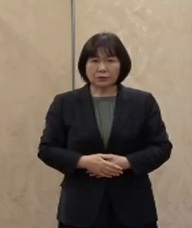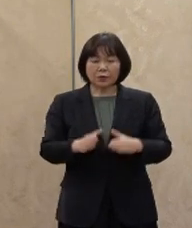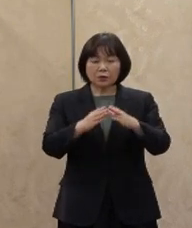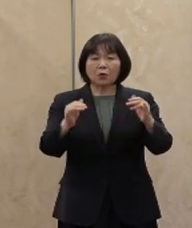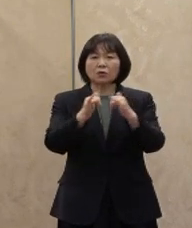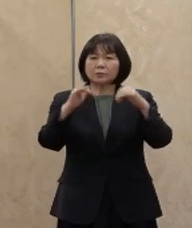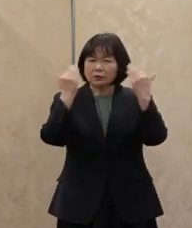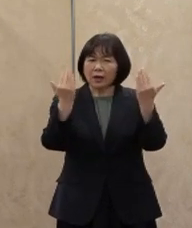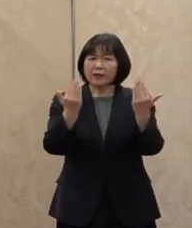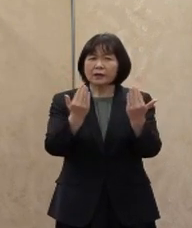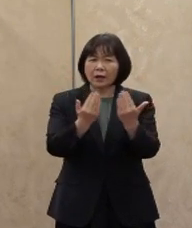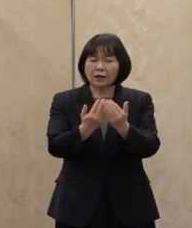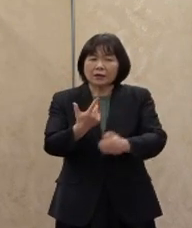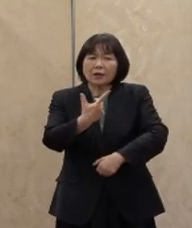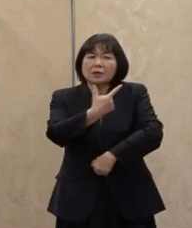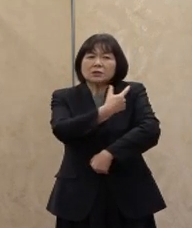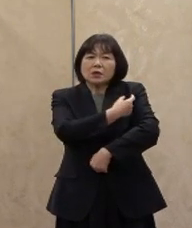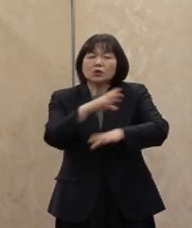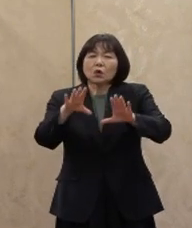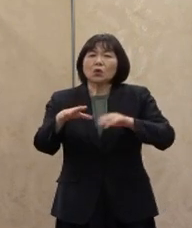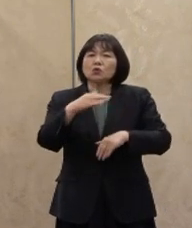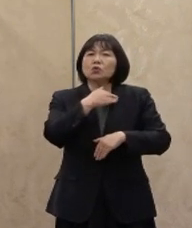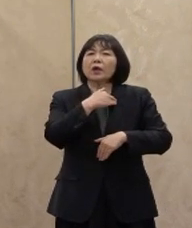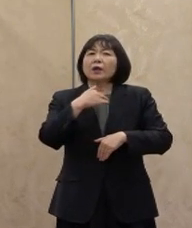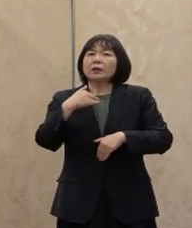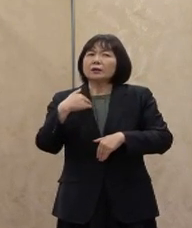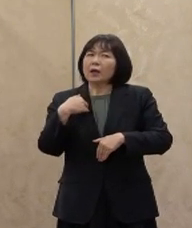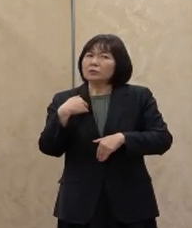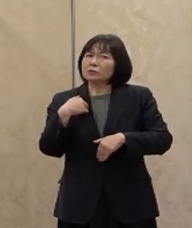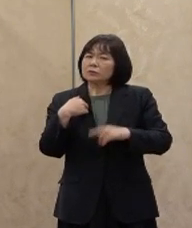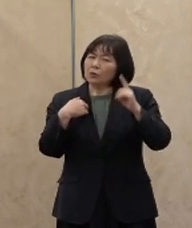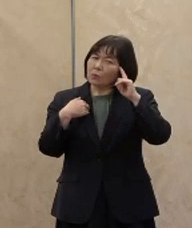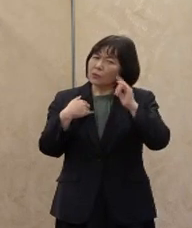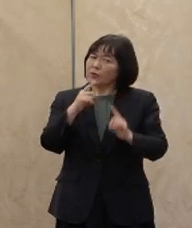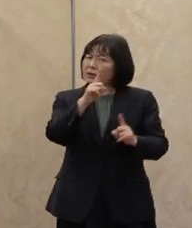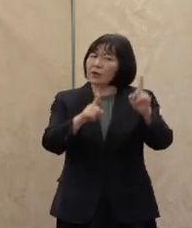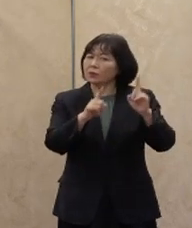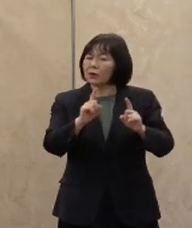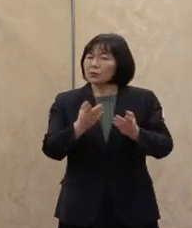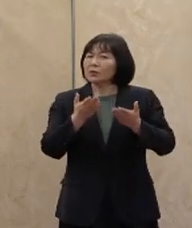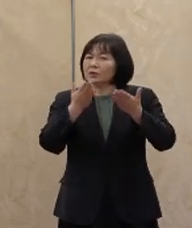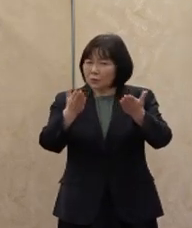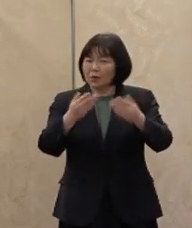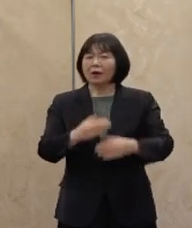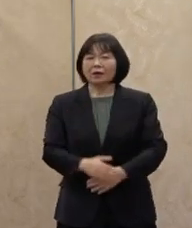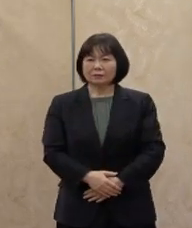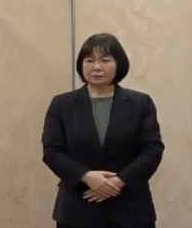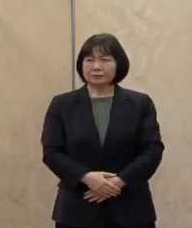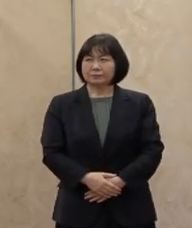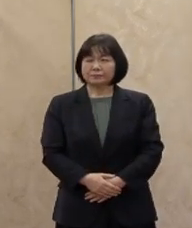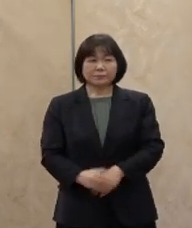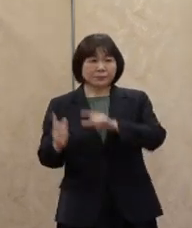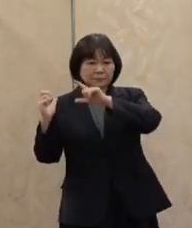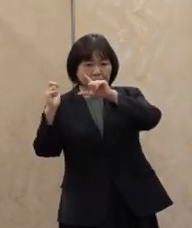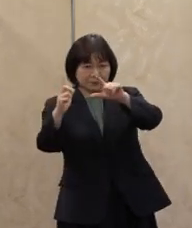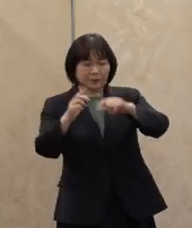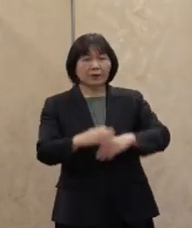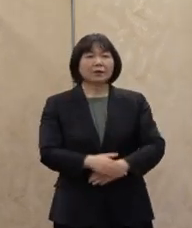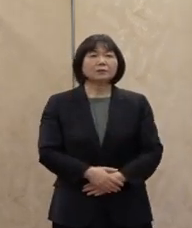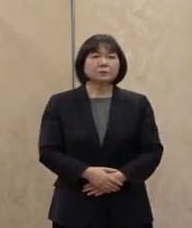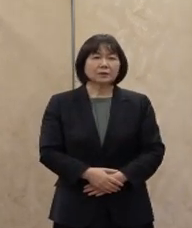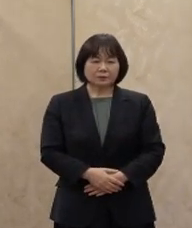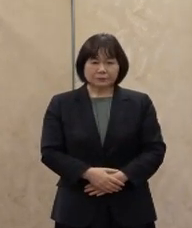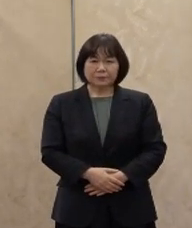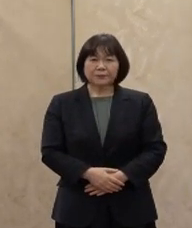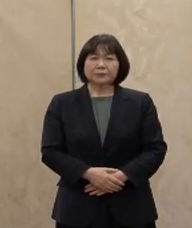大半の方が接種受けられると思われるかどうかというのを2点教えてもらえますでしょうか。 ま